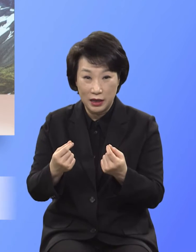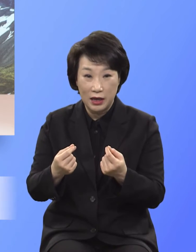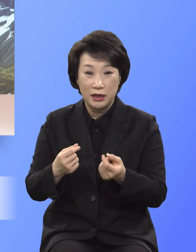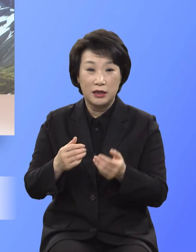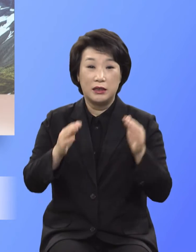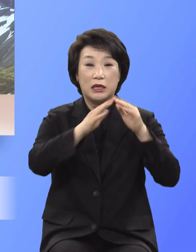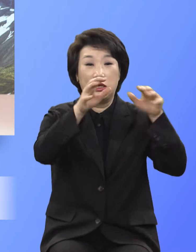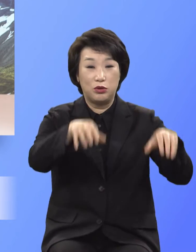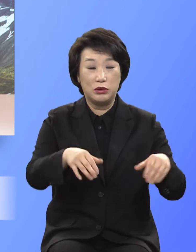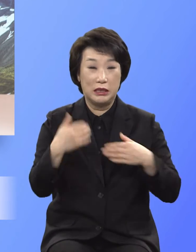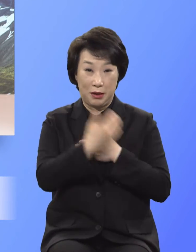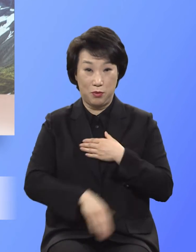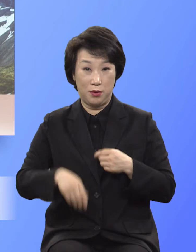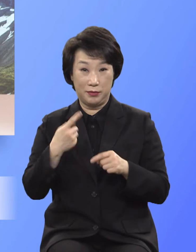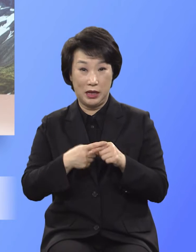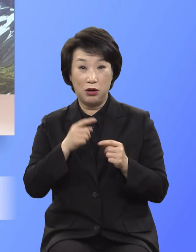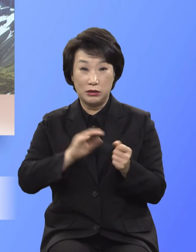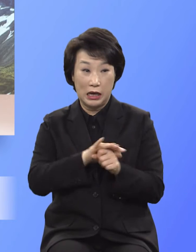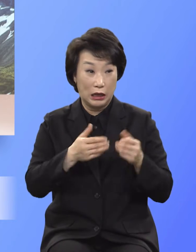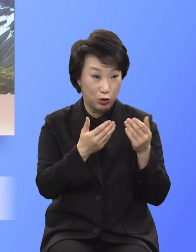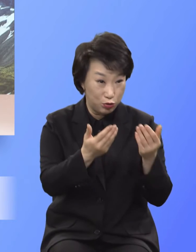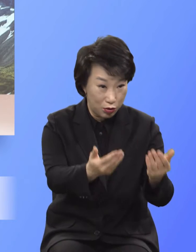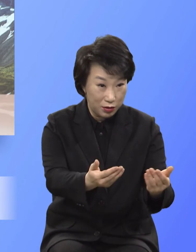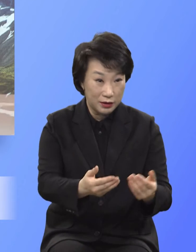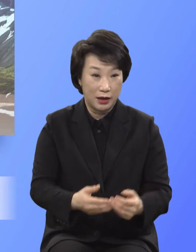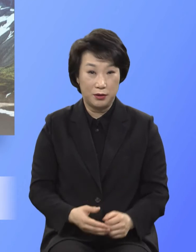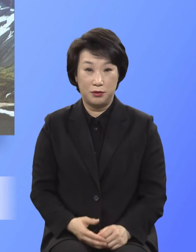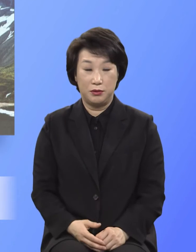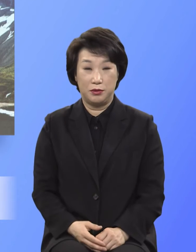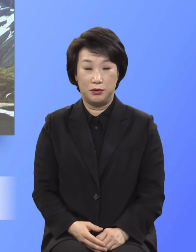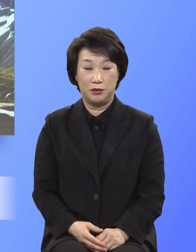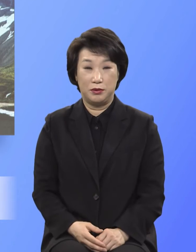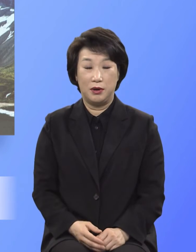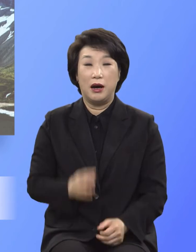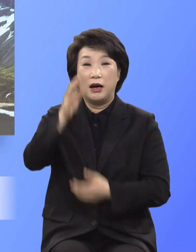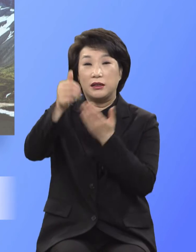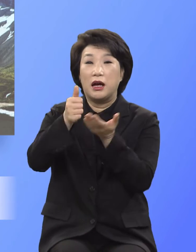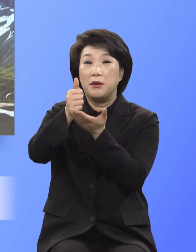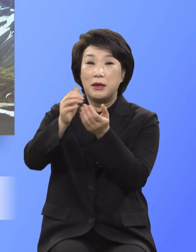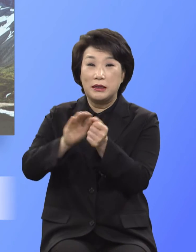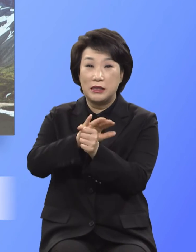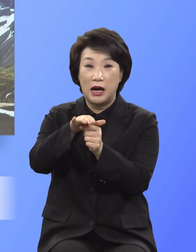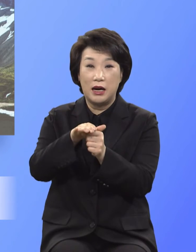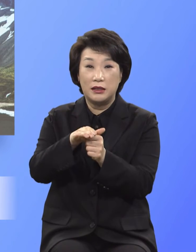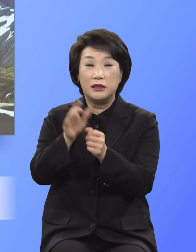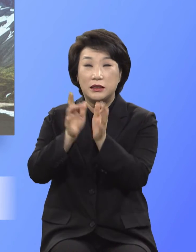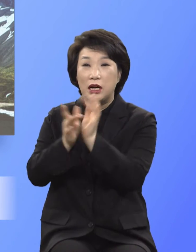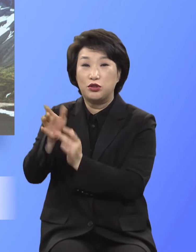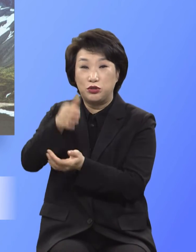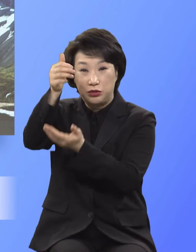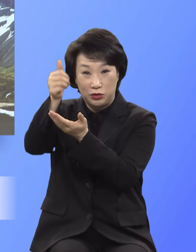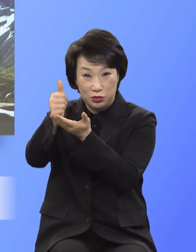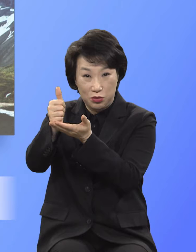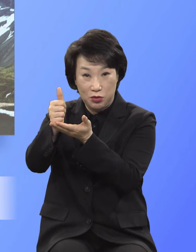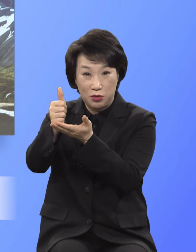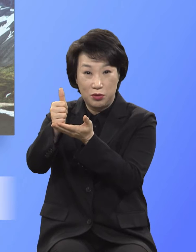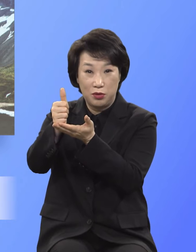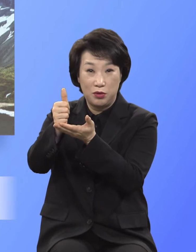같으니 네 이웃을 내 몸과 같이 사랑을 하셨으니 하나님의 사랑은 예수